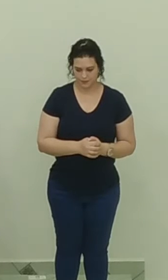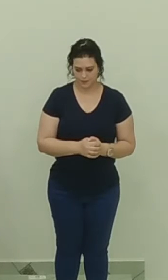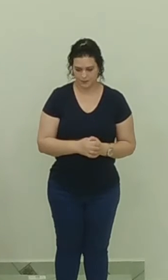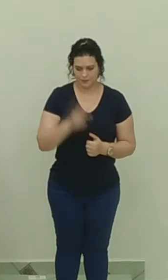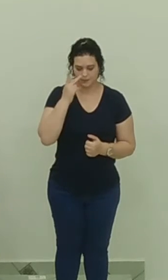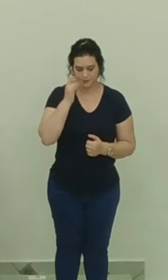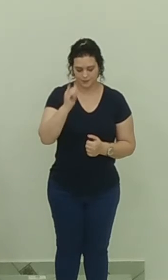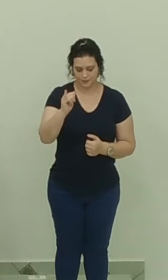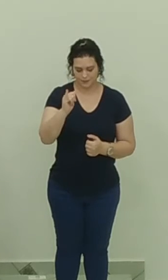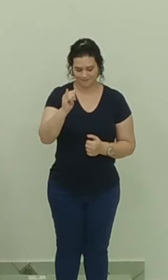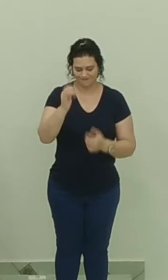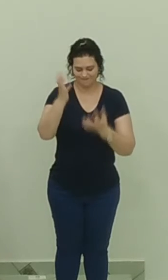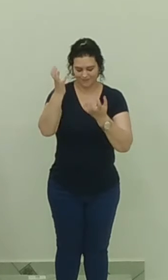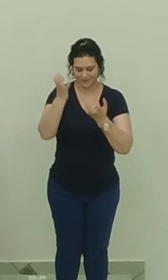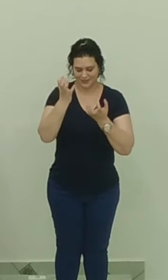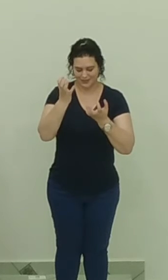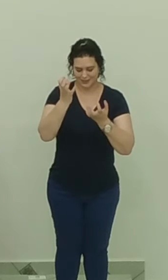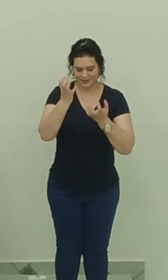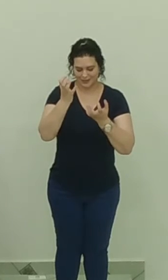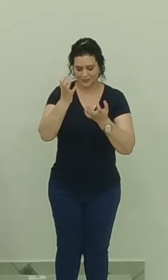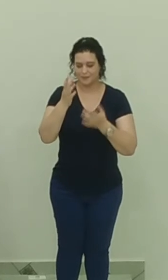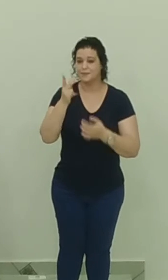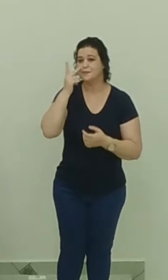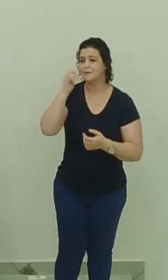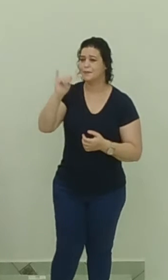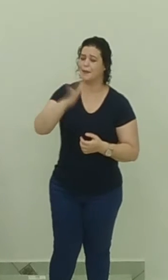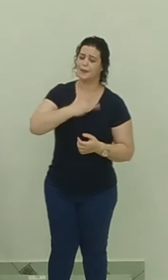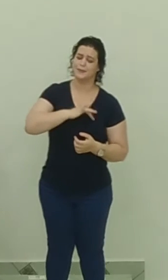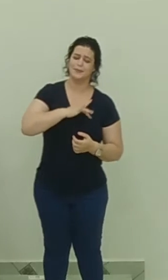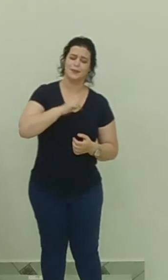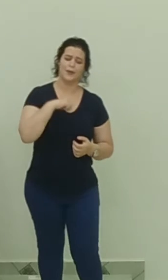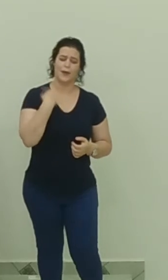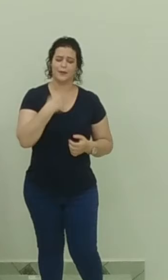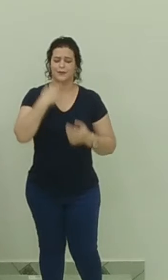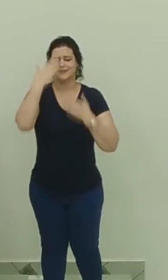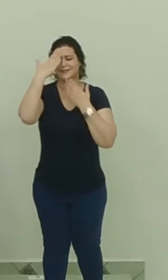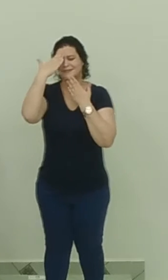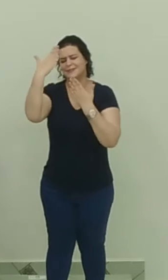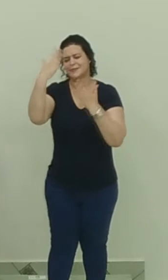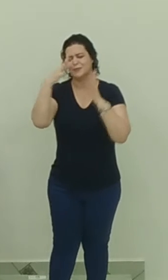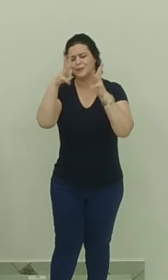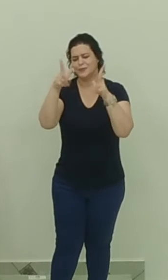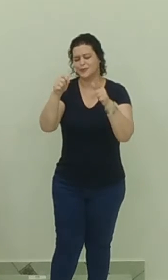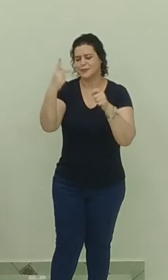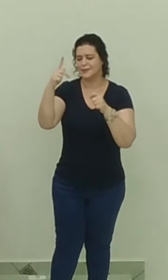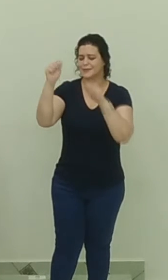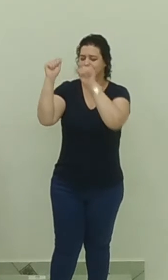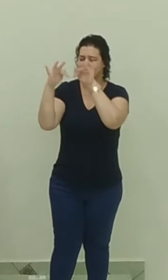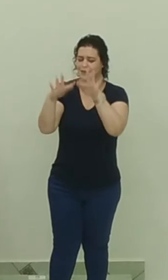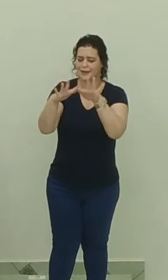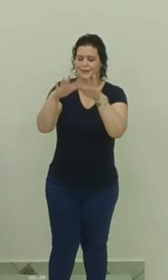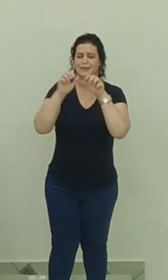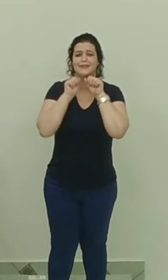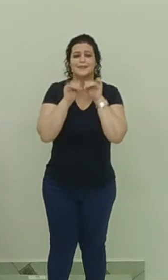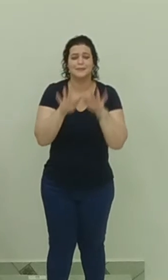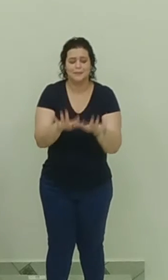Pai querido, Pai misericordioso, nós te agradecemos pelas tuas maravilhosas graças e bênçãos que o Senhor